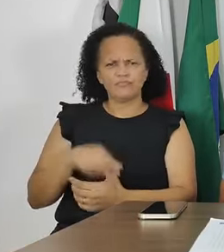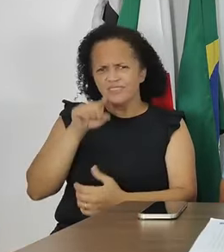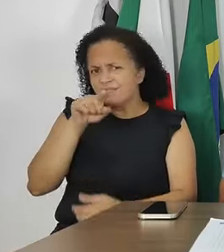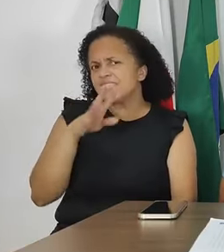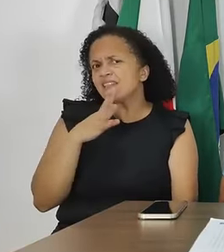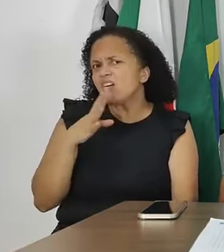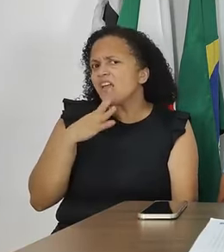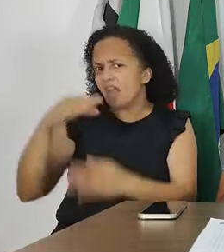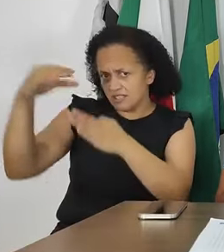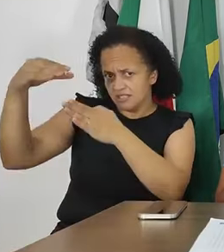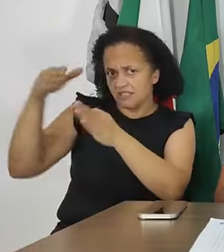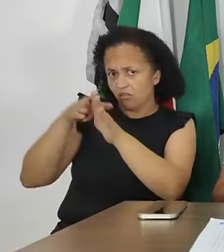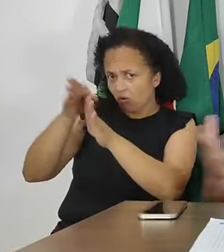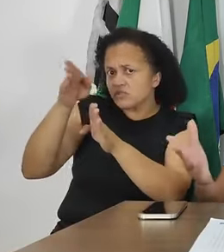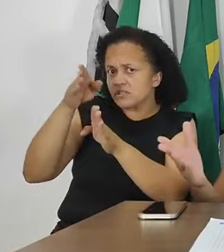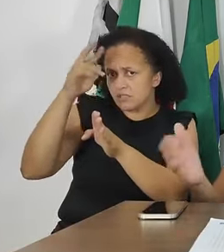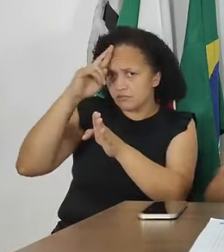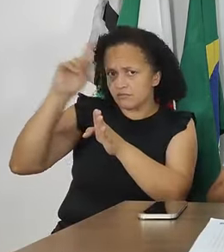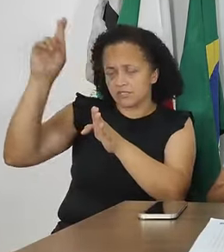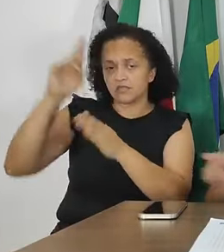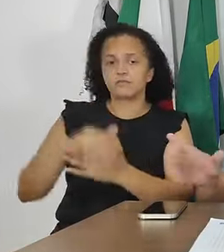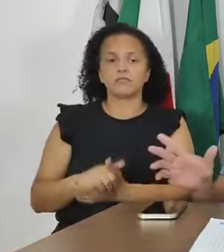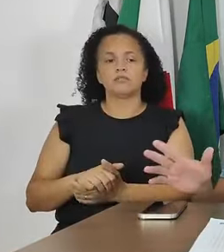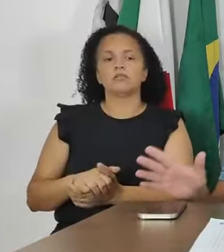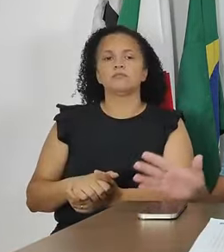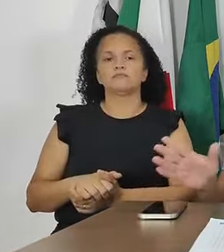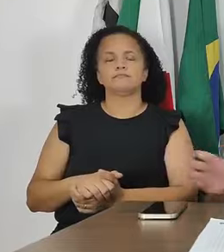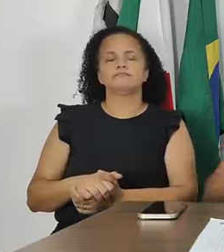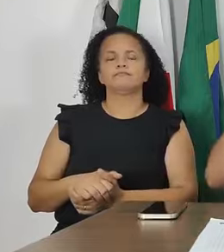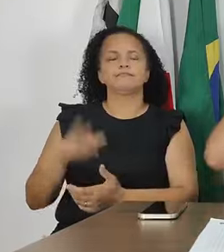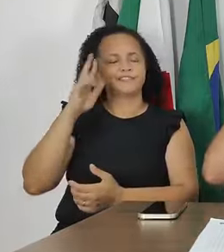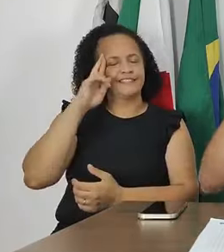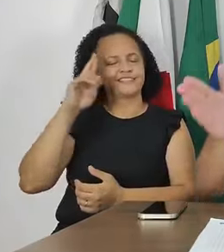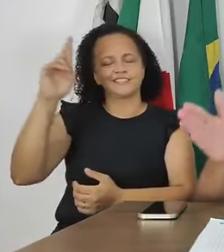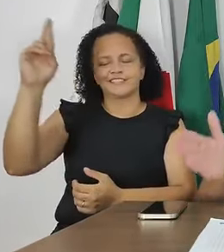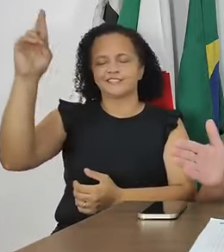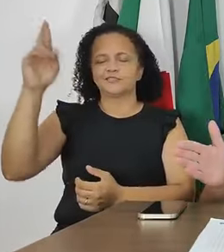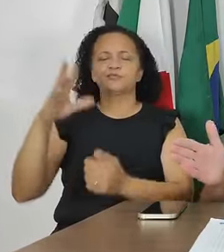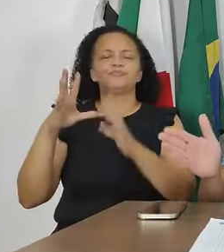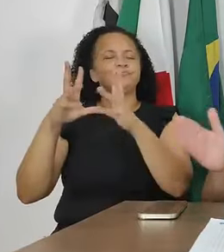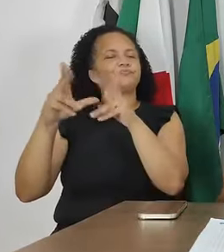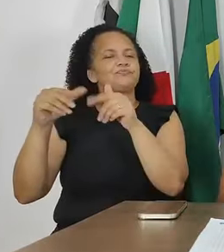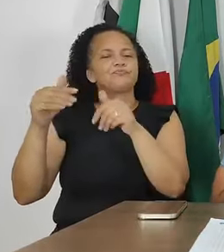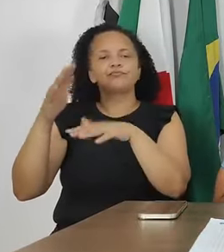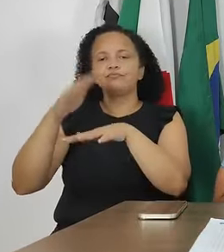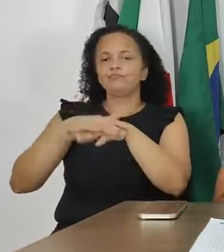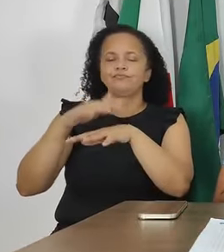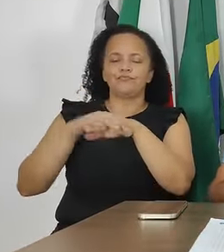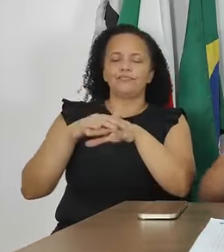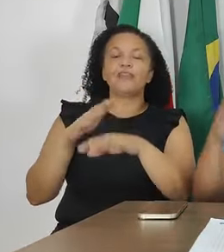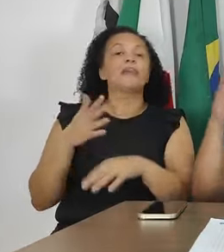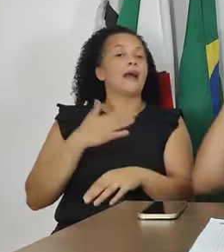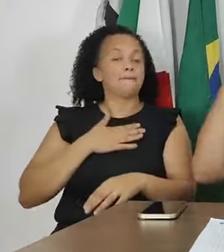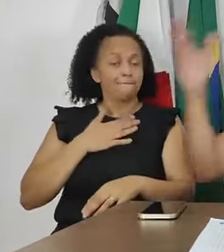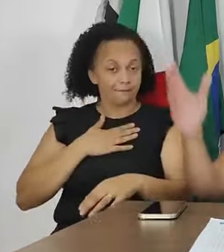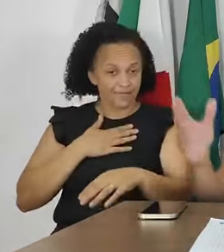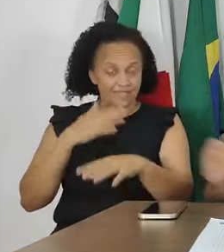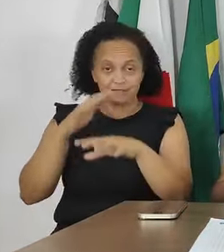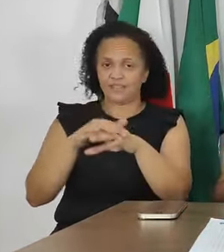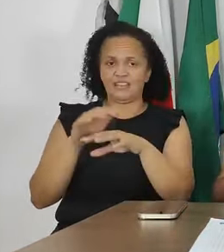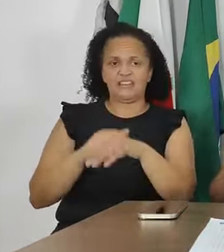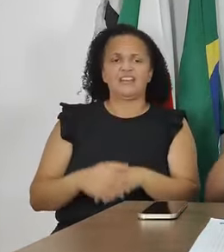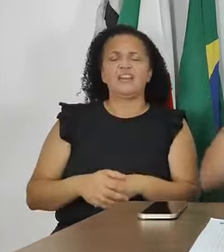conheço esse conselheiro? O Senhor é o nosso Criador eterno. Ele te criou. Ele me criou. Eu não sou um